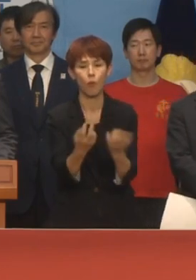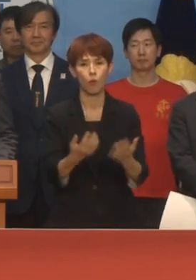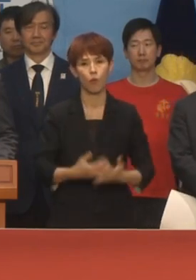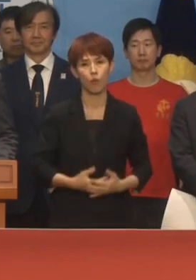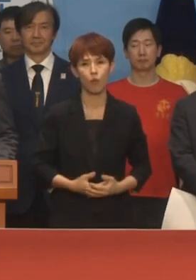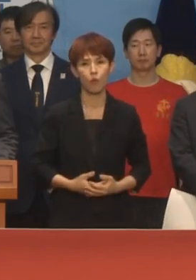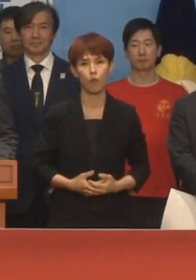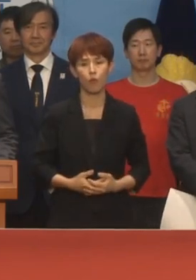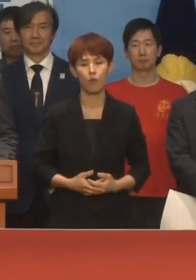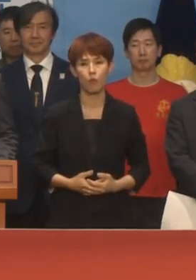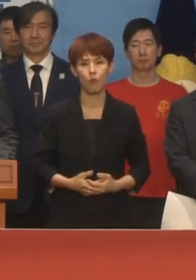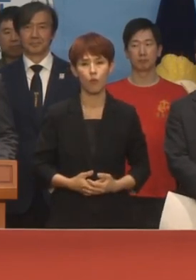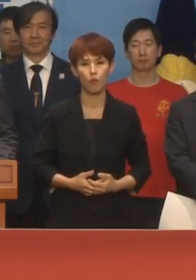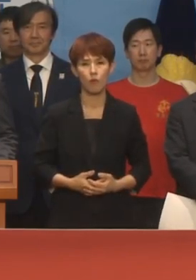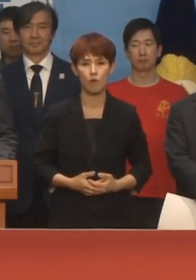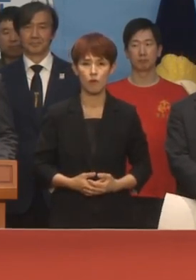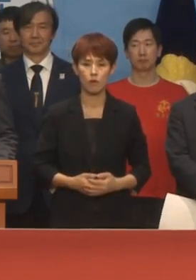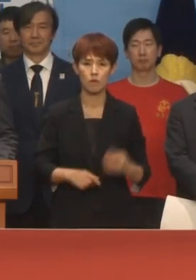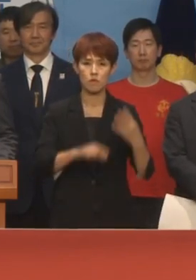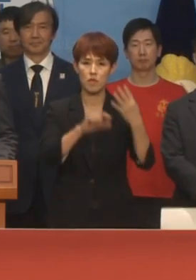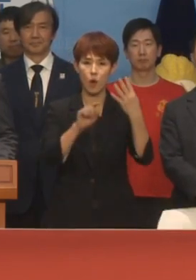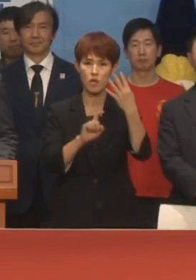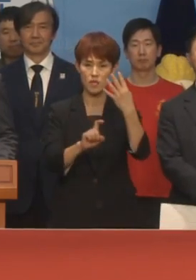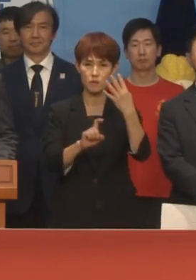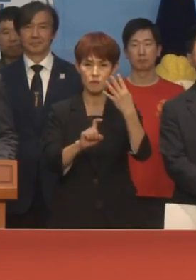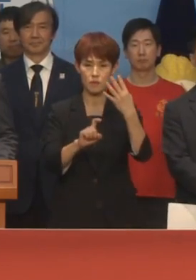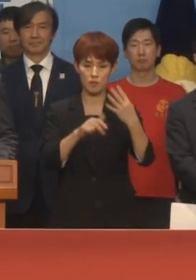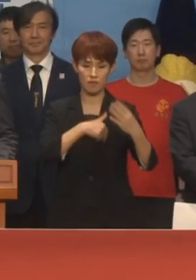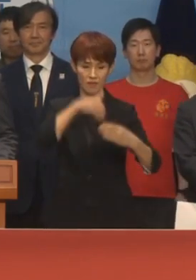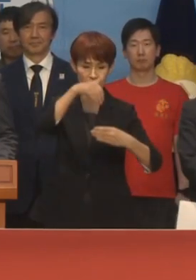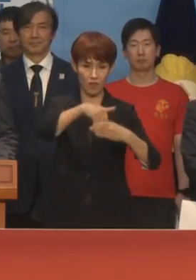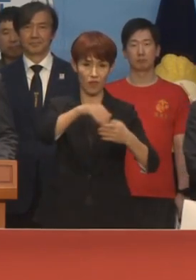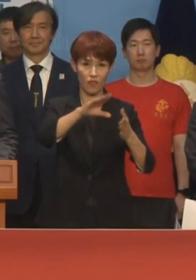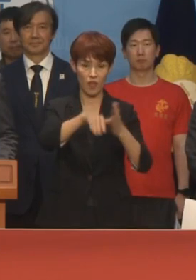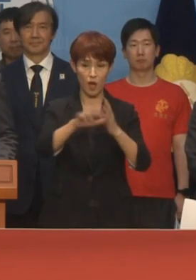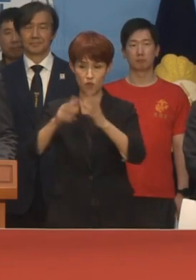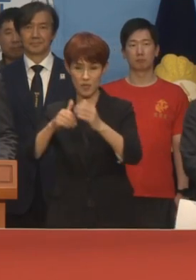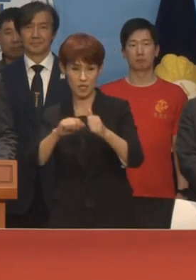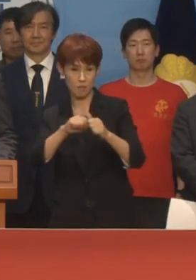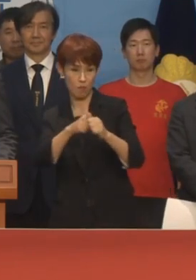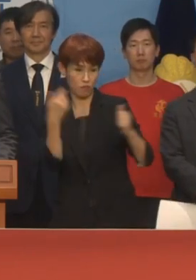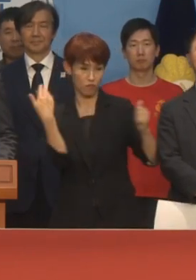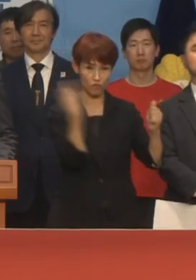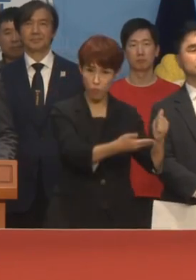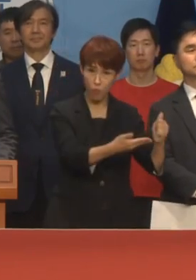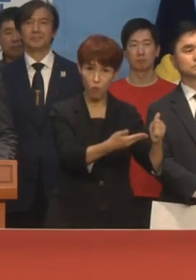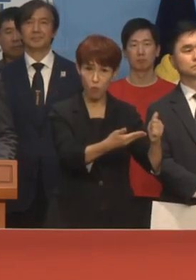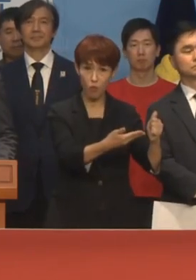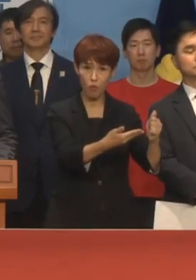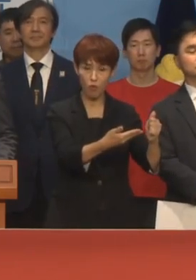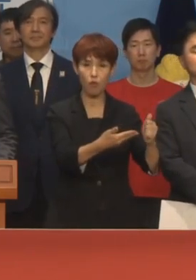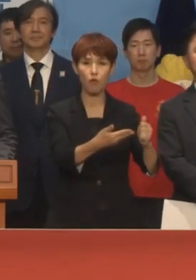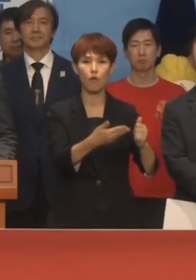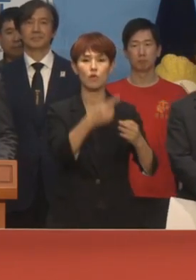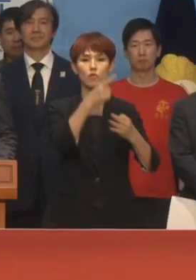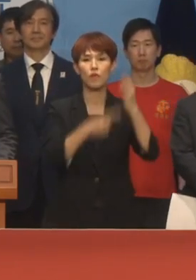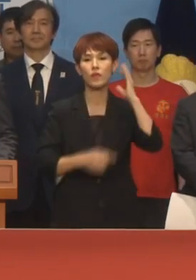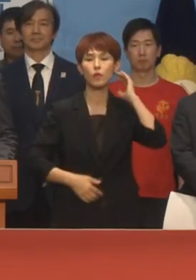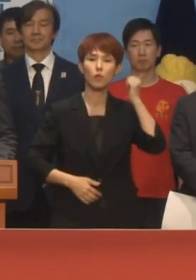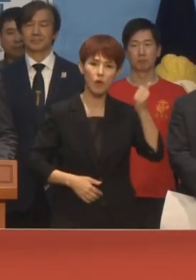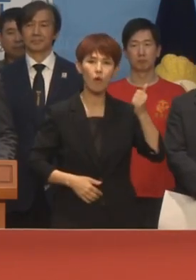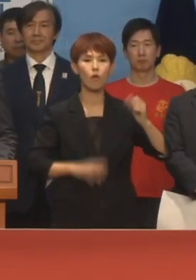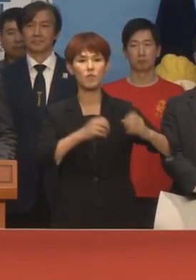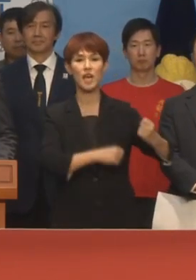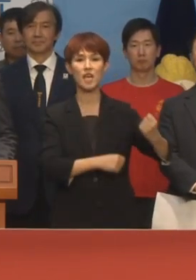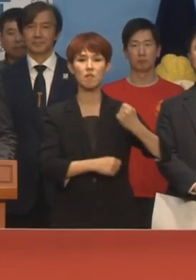하면 이것은 4월 10일 총선에서 보여주었던 국민의 민심을 윤석열 대통령과